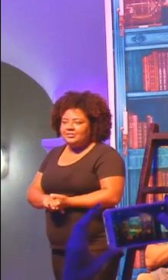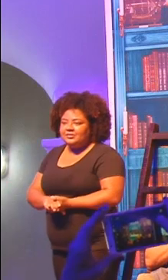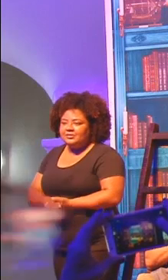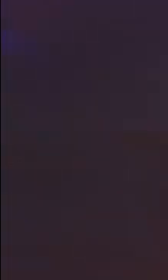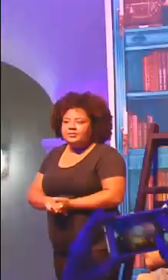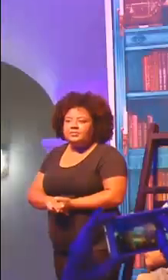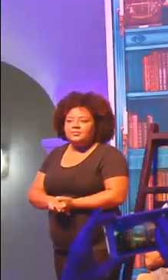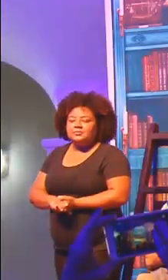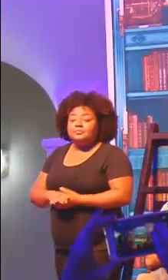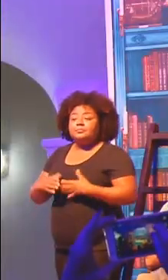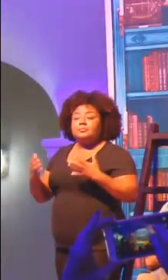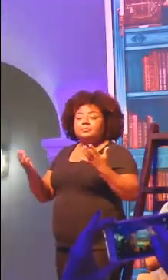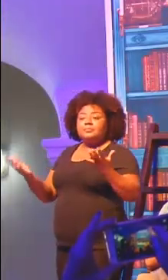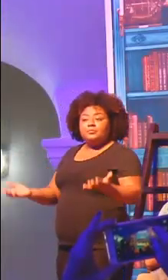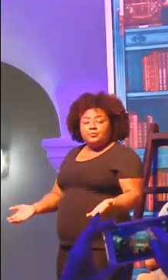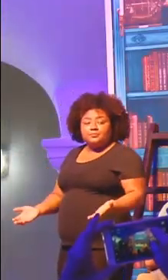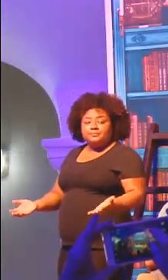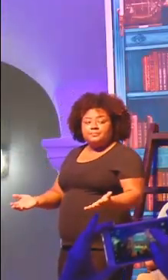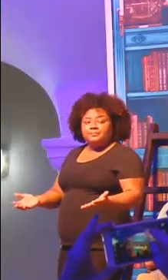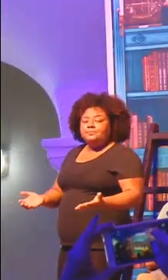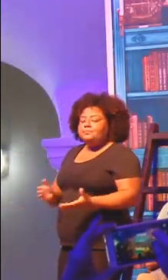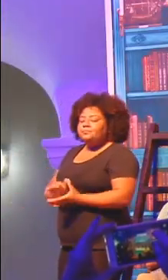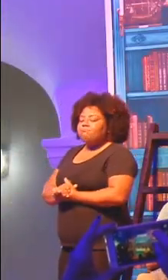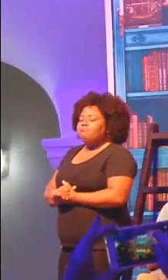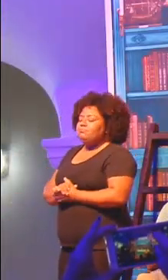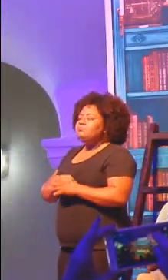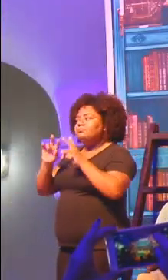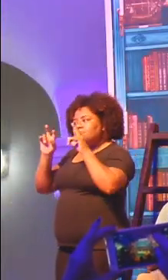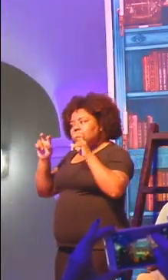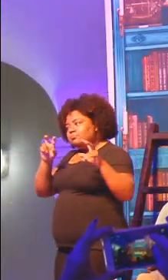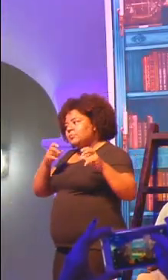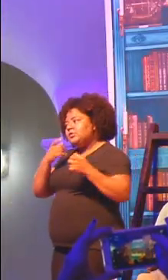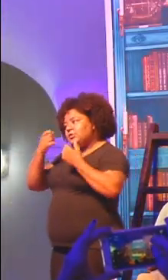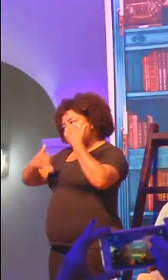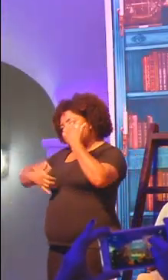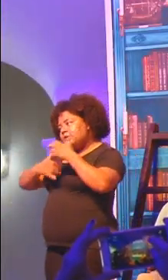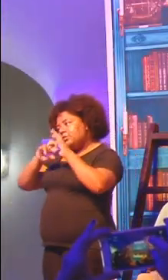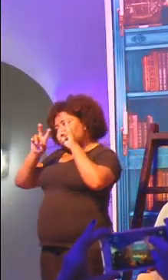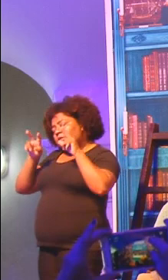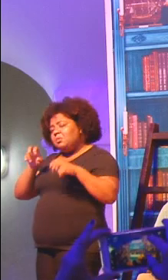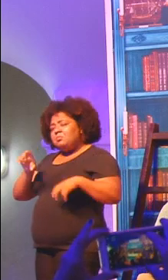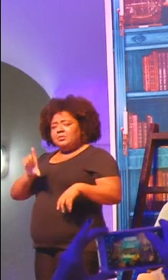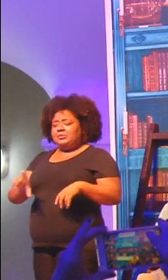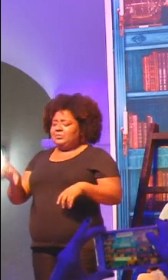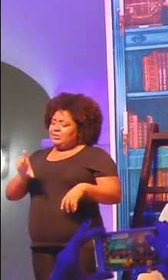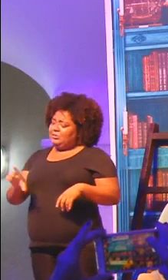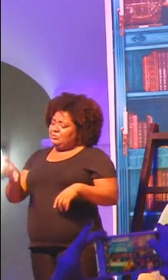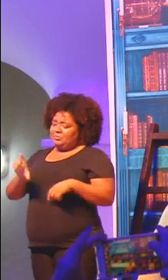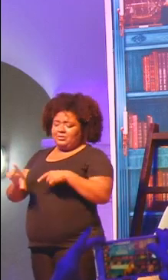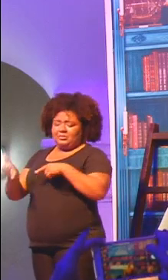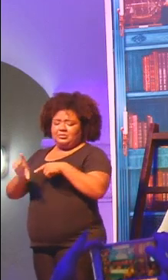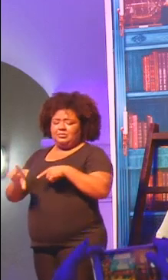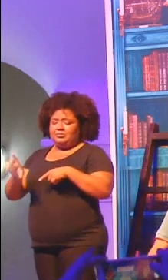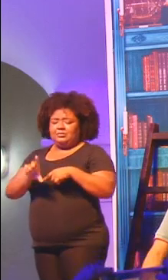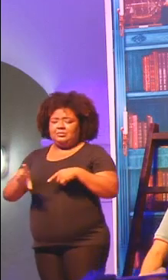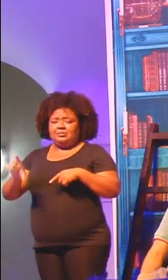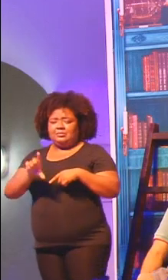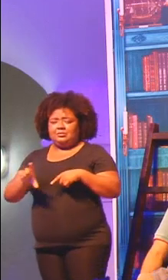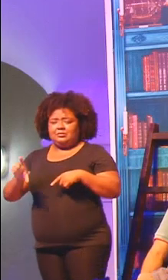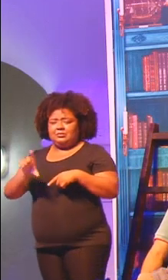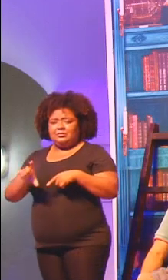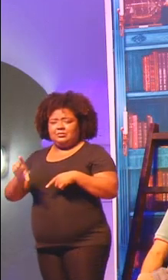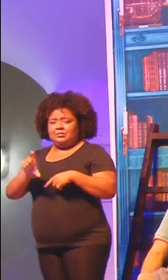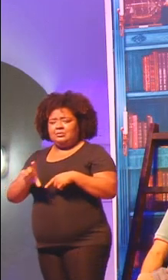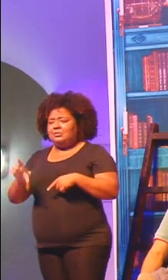Bom, Wesley, voltando à sua questão, acho que a literatura não tem muita coisa para oferecer,